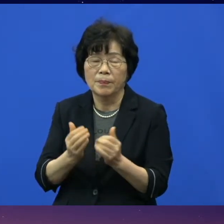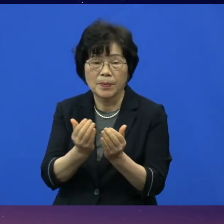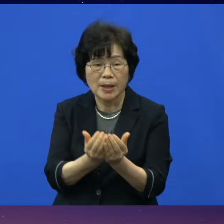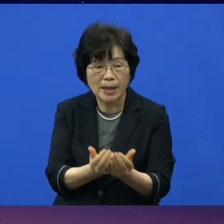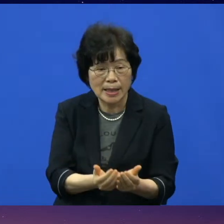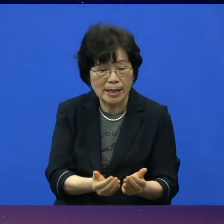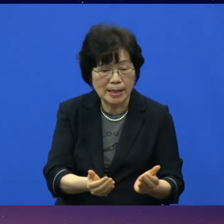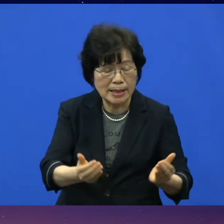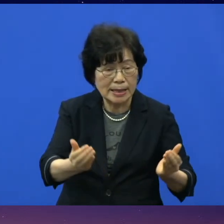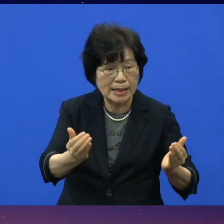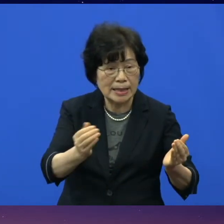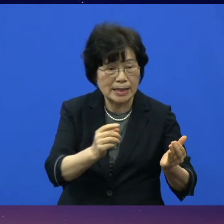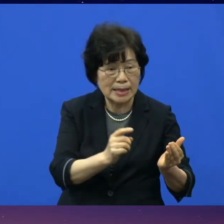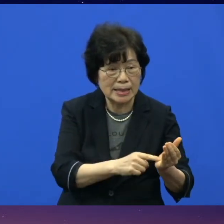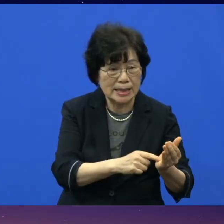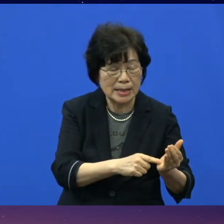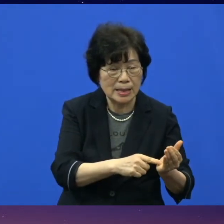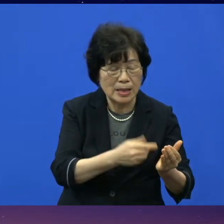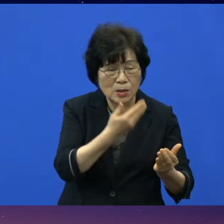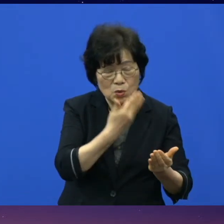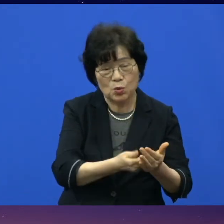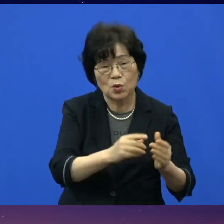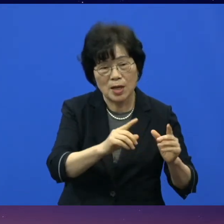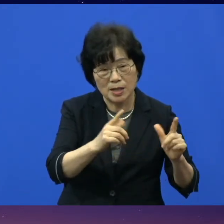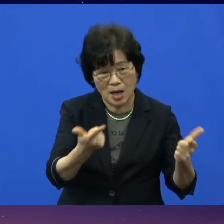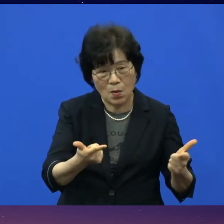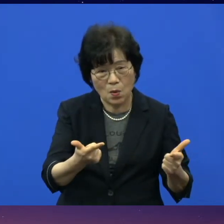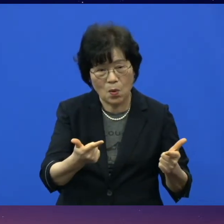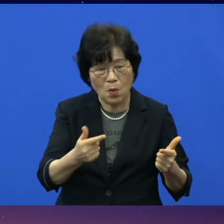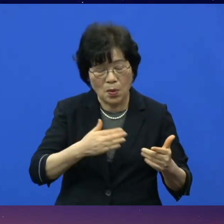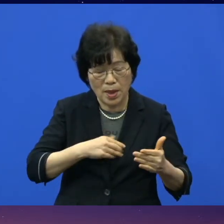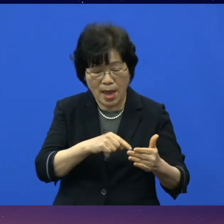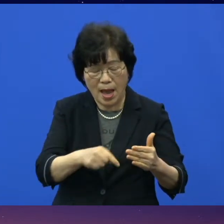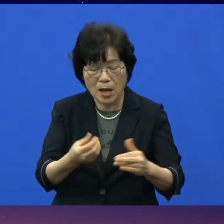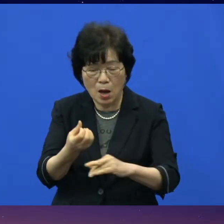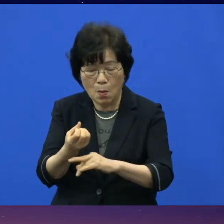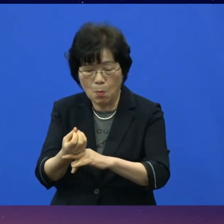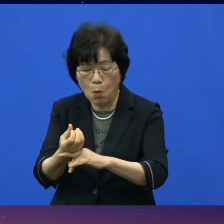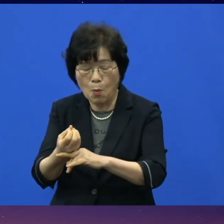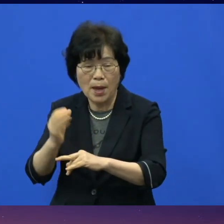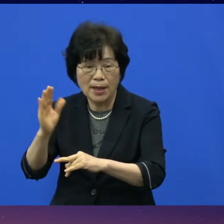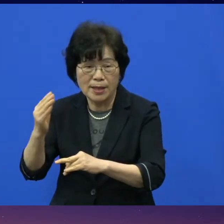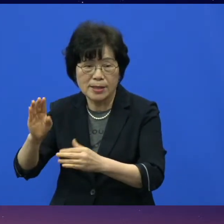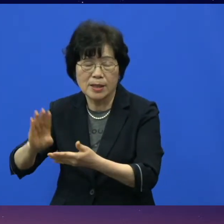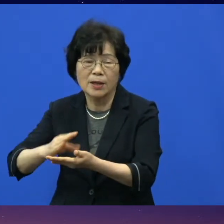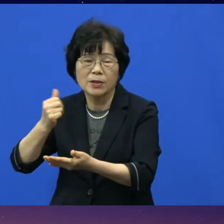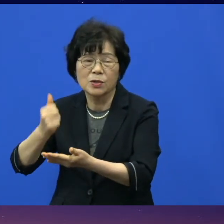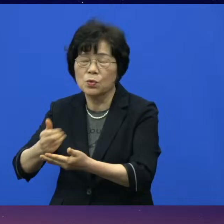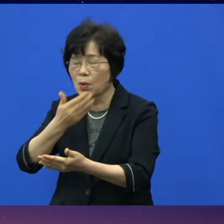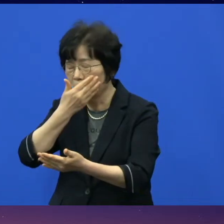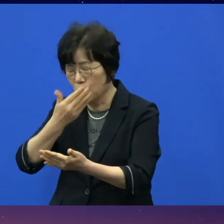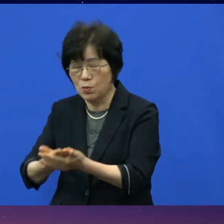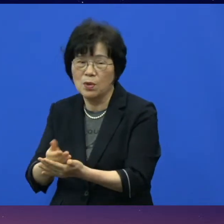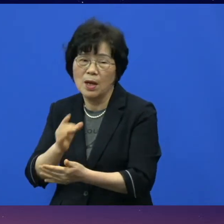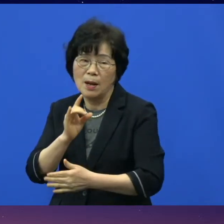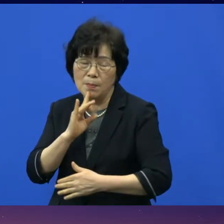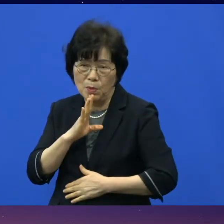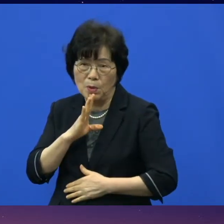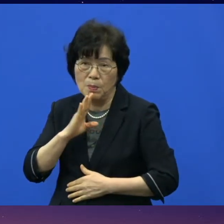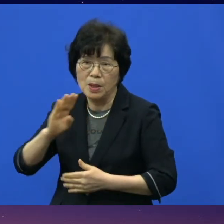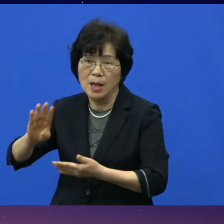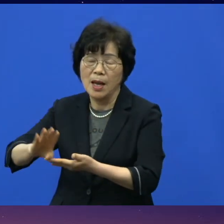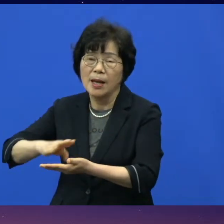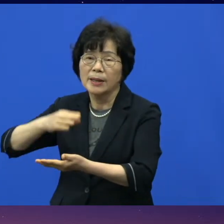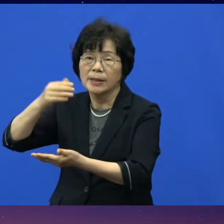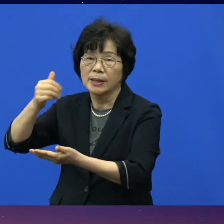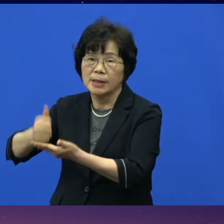그릇이 아니에요. 내 안에 보배 대신 그리스도가 중요한 것입니다. 그